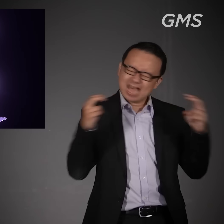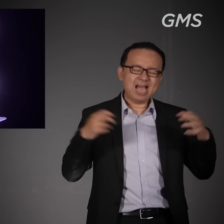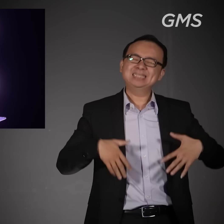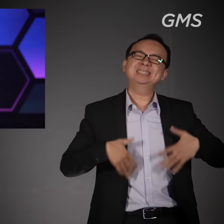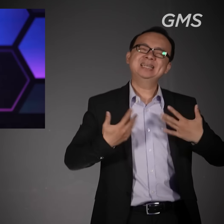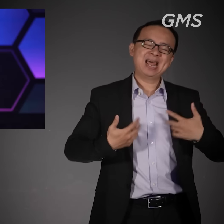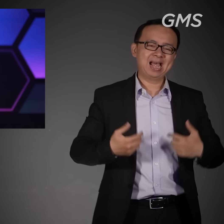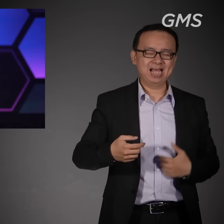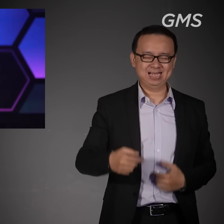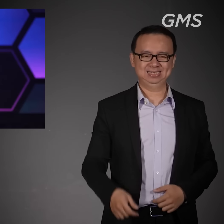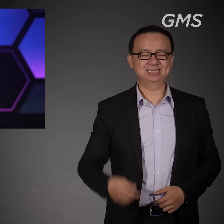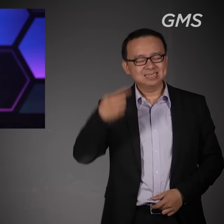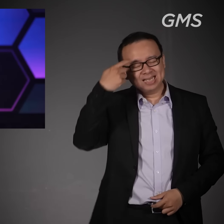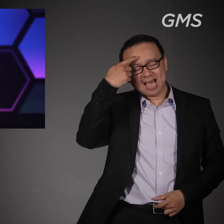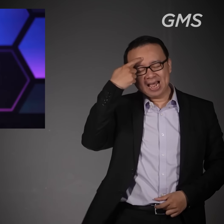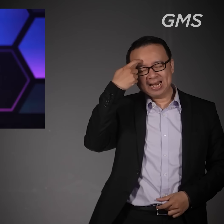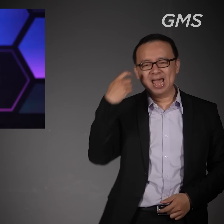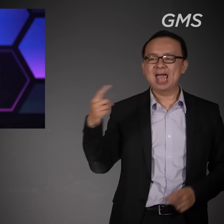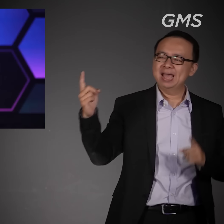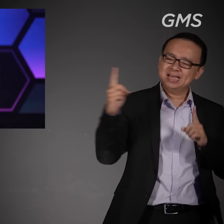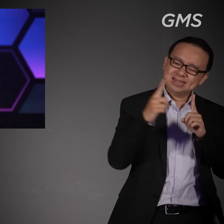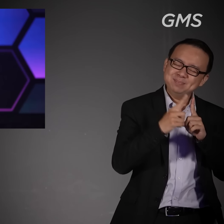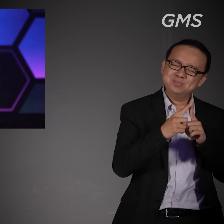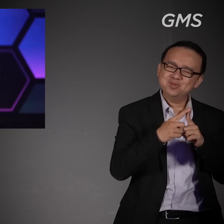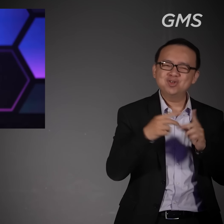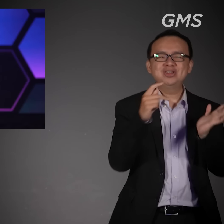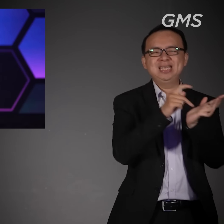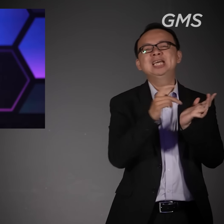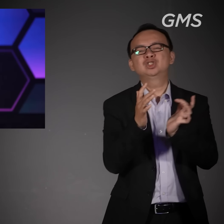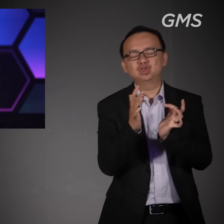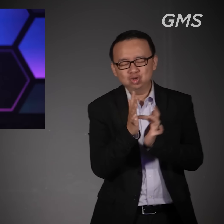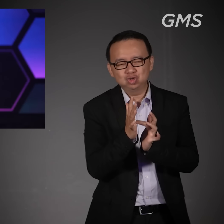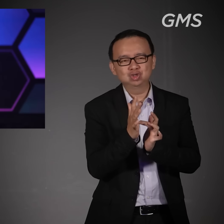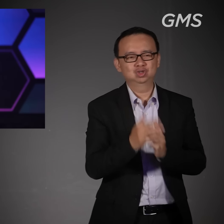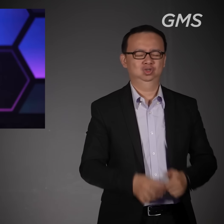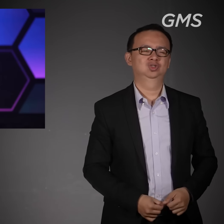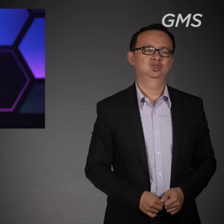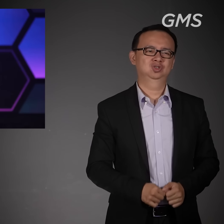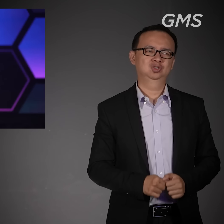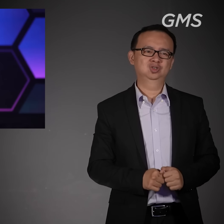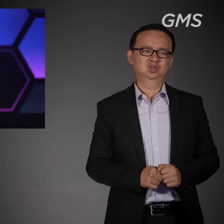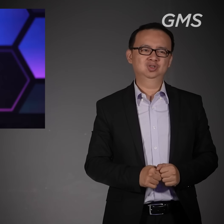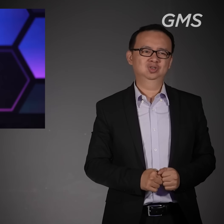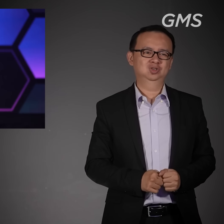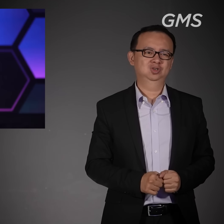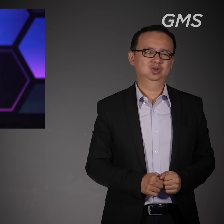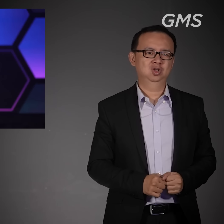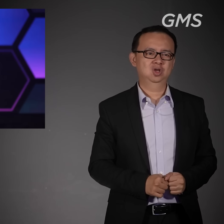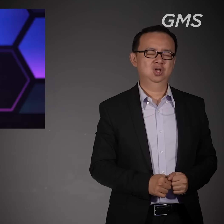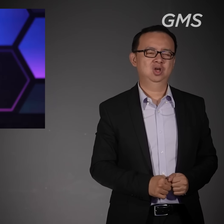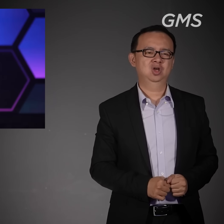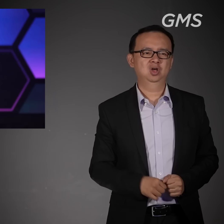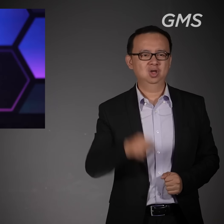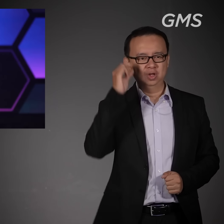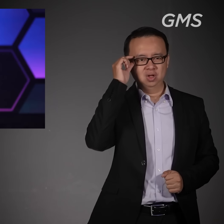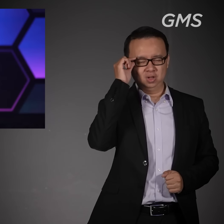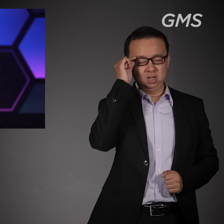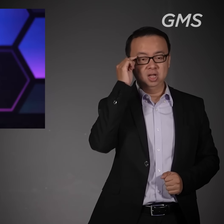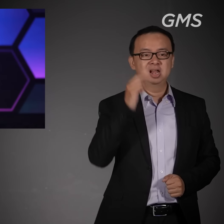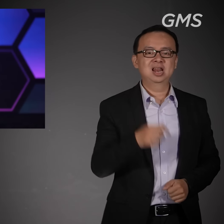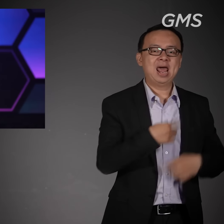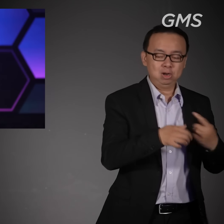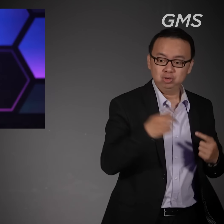lokasi. Ada sukacita tersendiri menemukan Yesus Kristus suatu hari. Dia menemukan Tuhan di sebuah